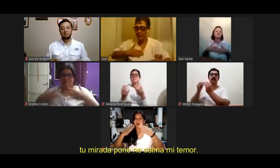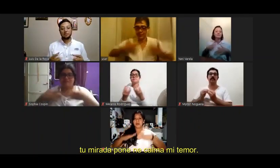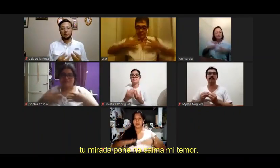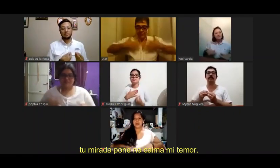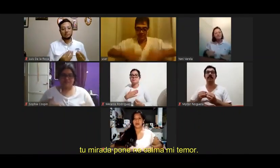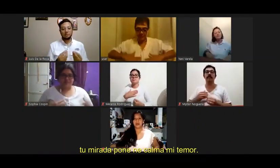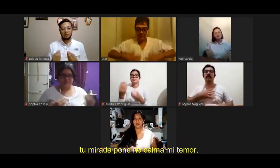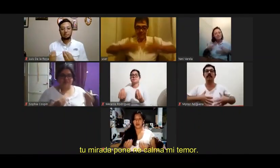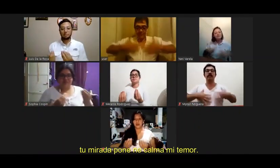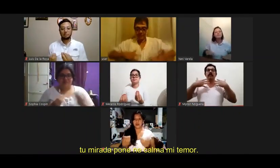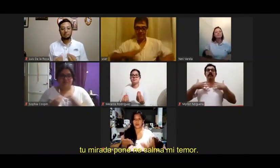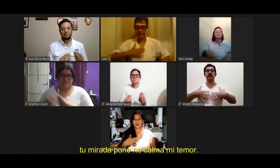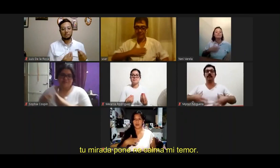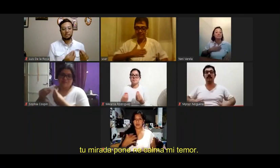mi temor.